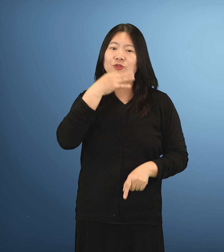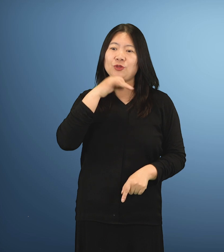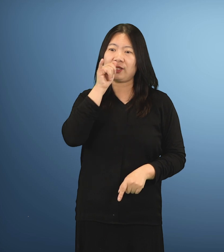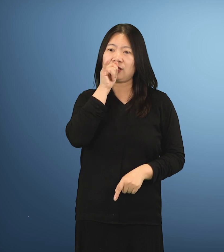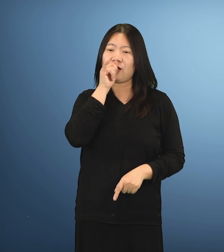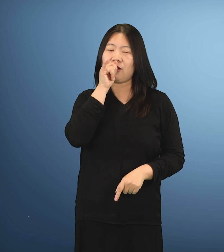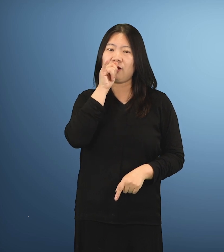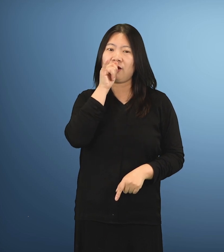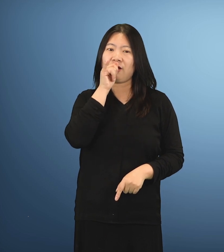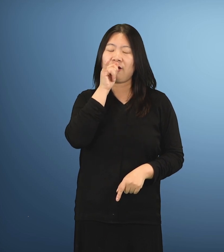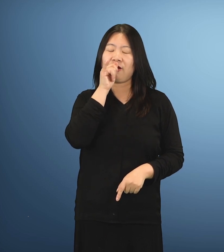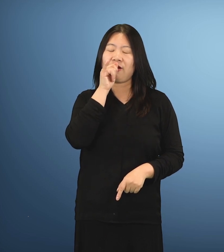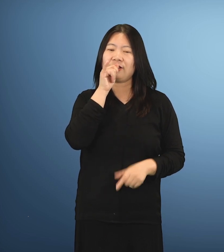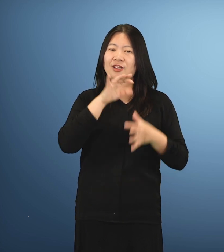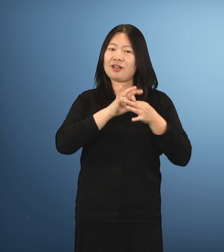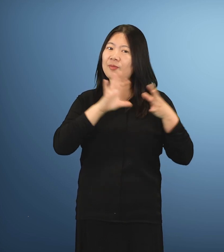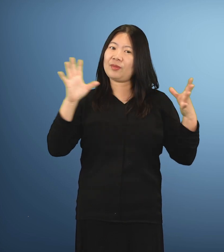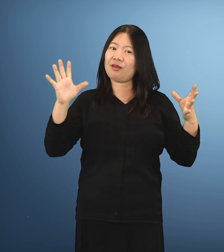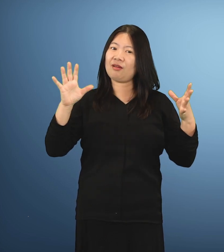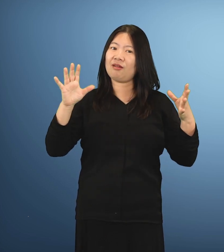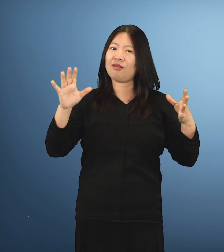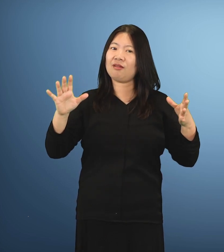유효합니까? 안 합니까?